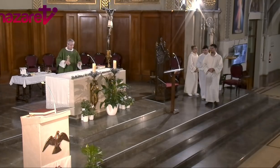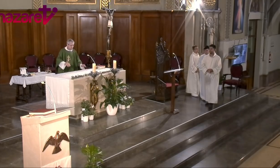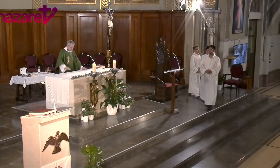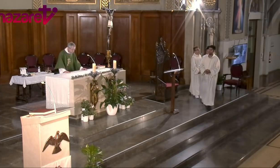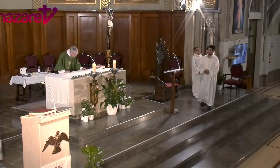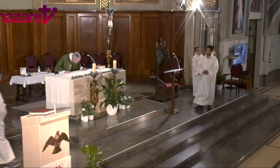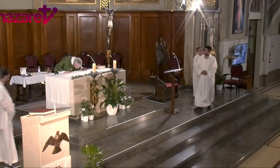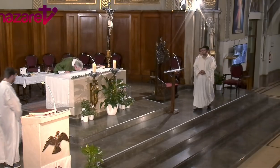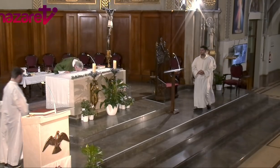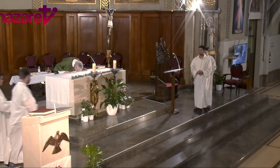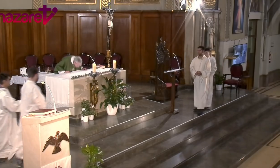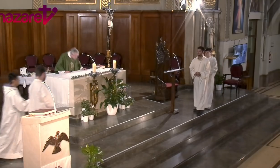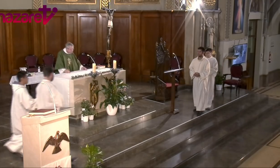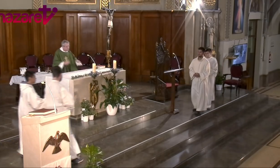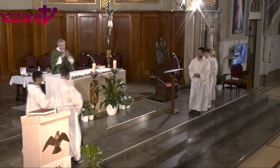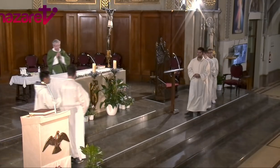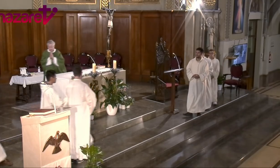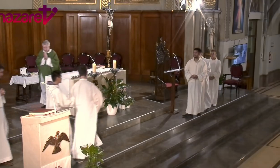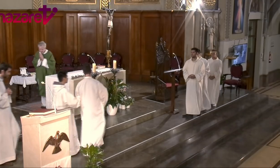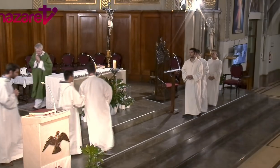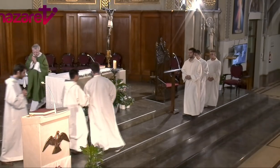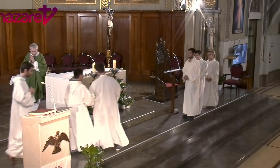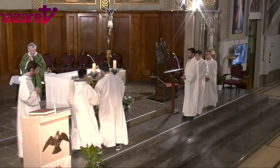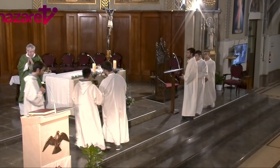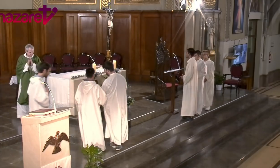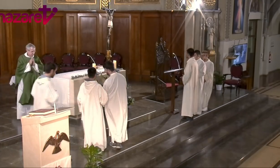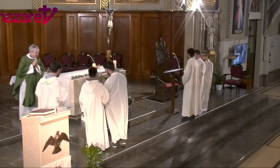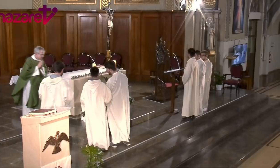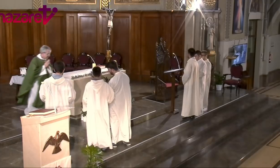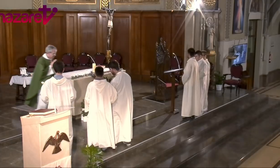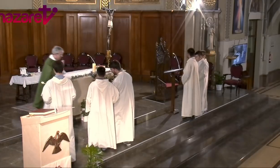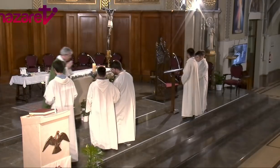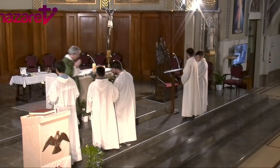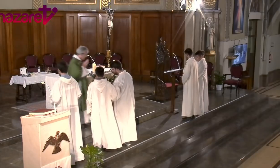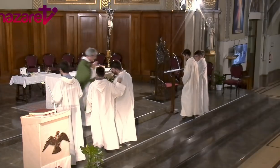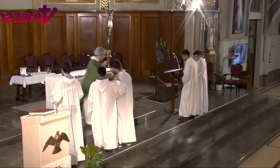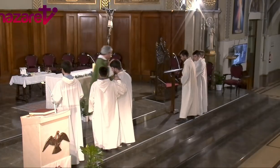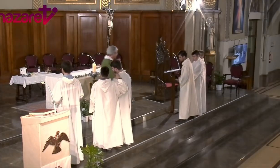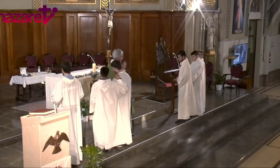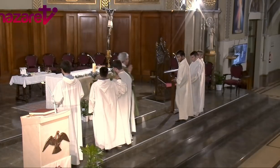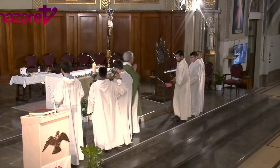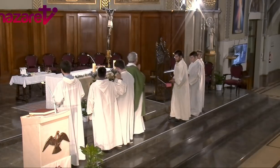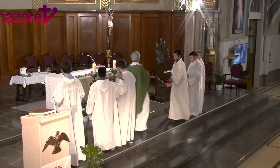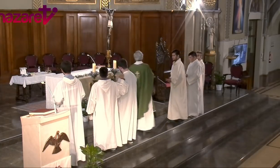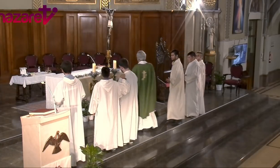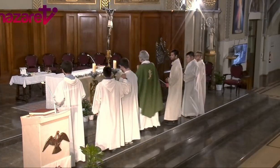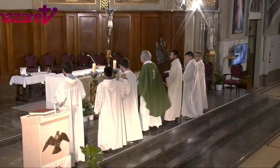Deja que el Señor te envuelva en su espíritu